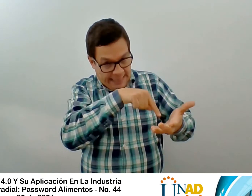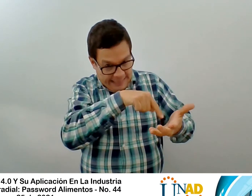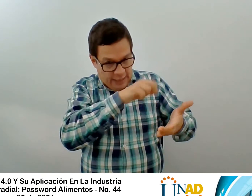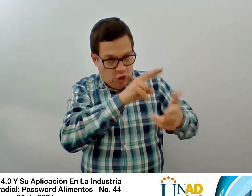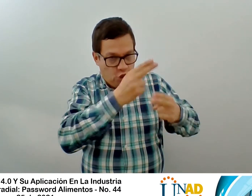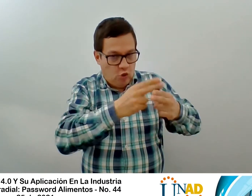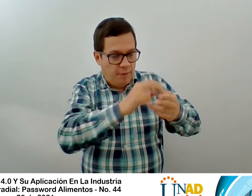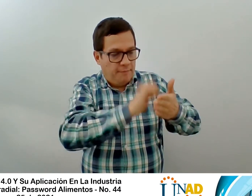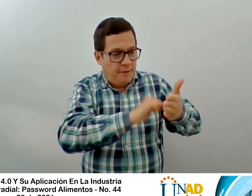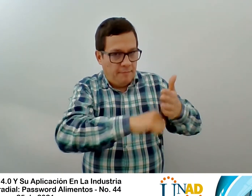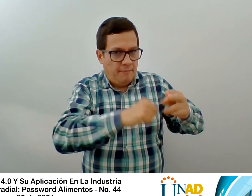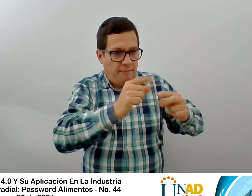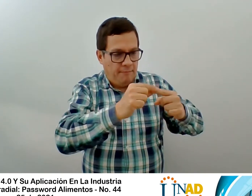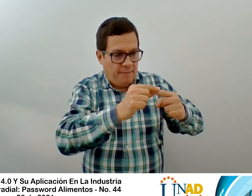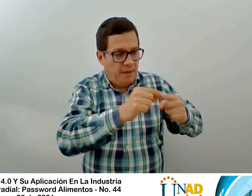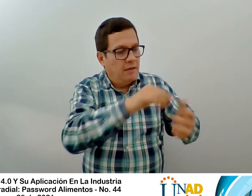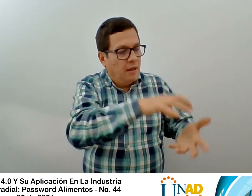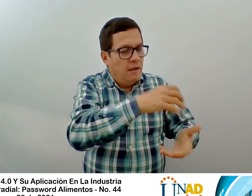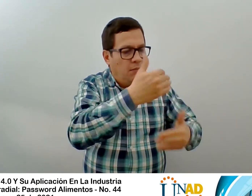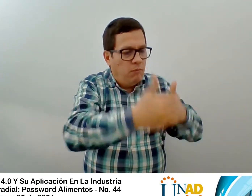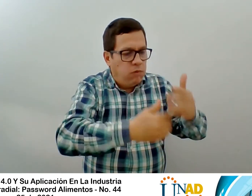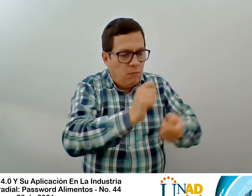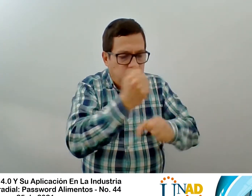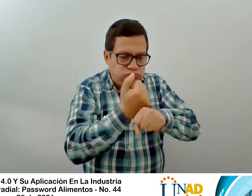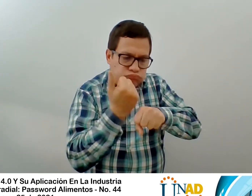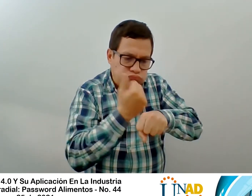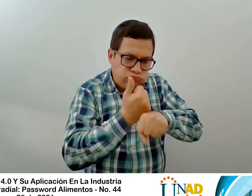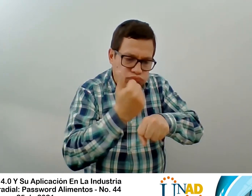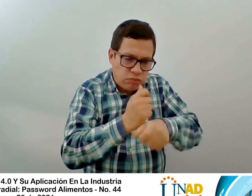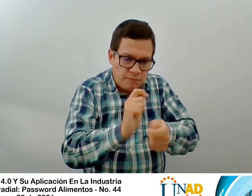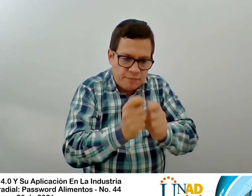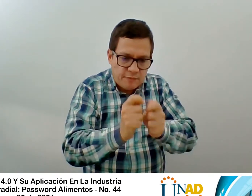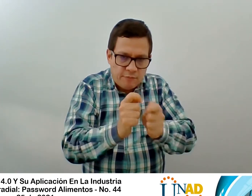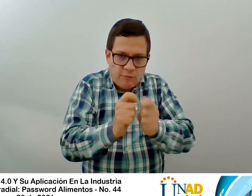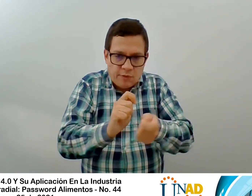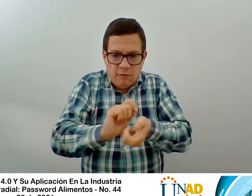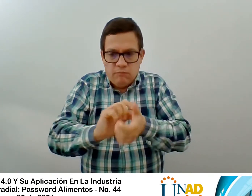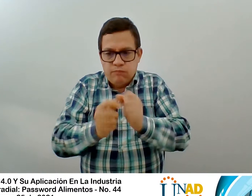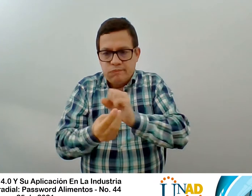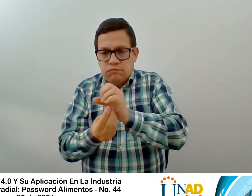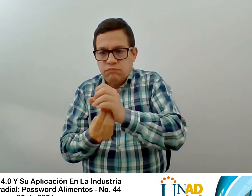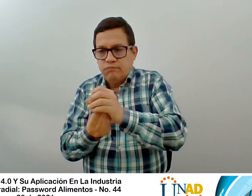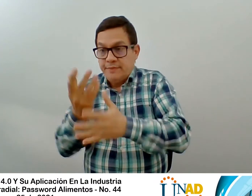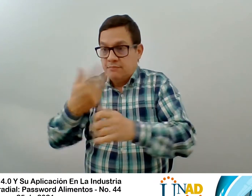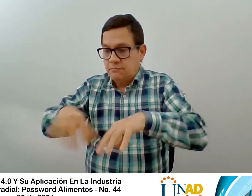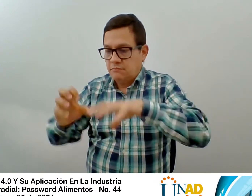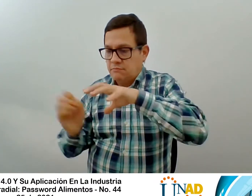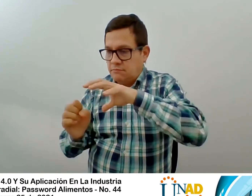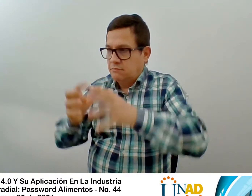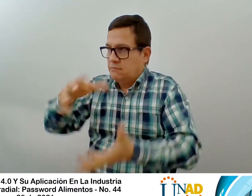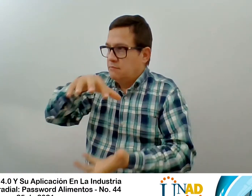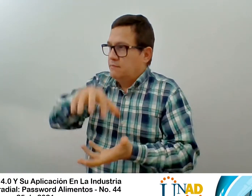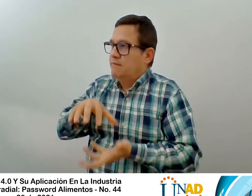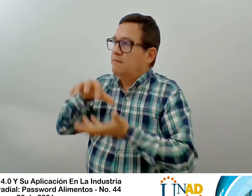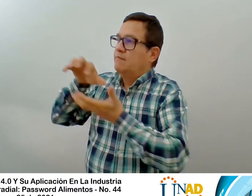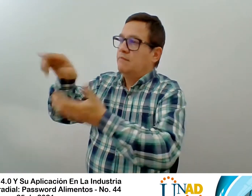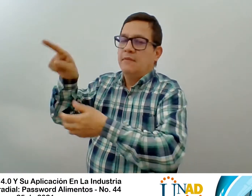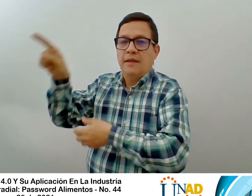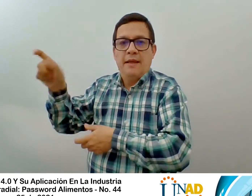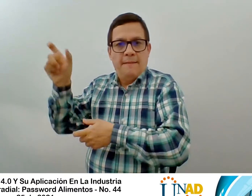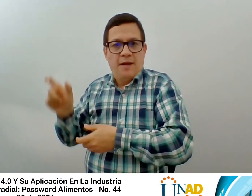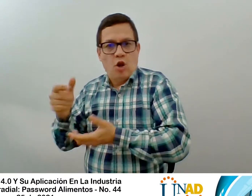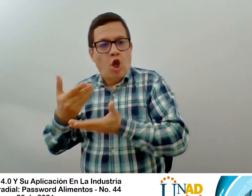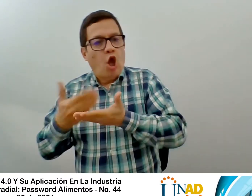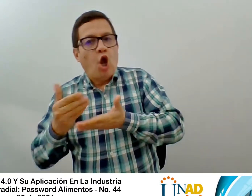tenga un valor agregado y que llega finalmente a las manos del consumidor. Teniendo en mente esta cadena,